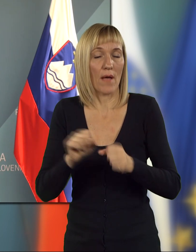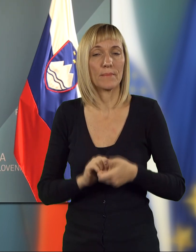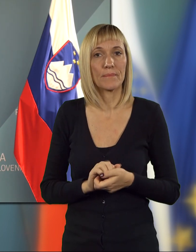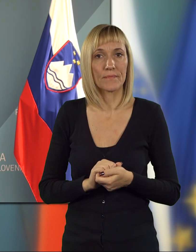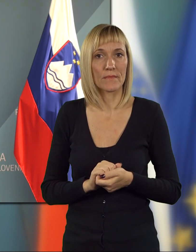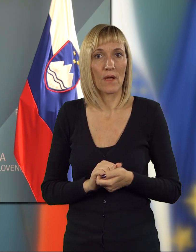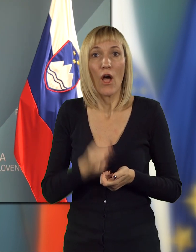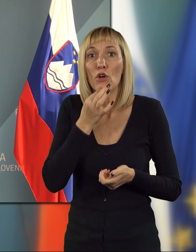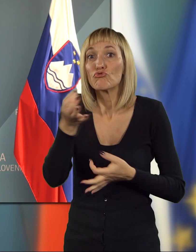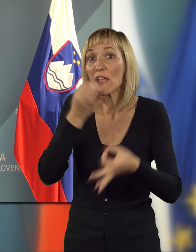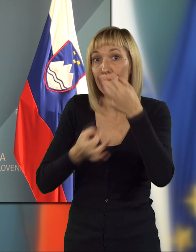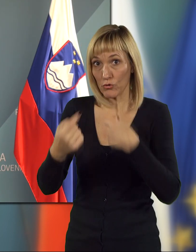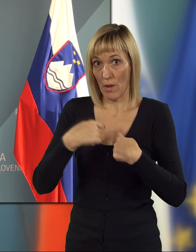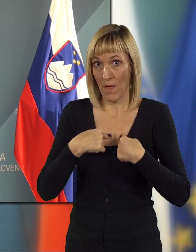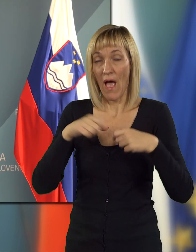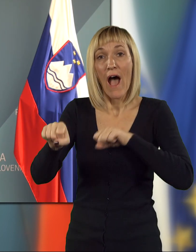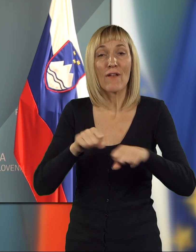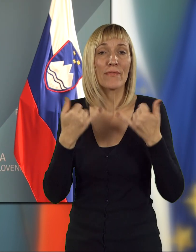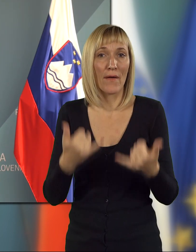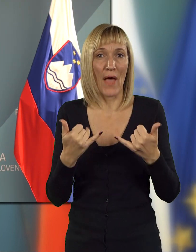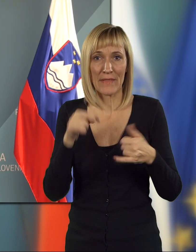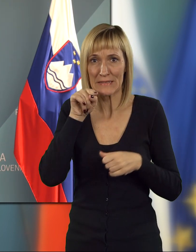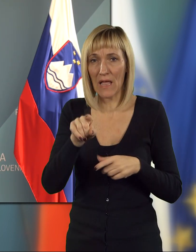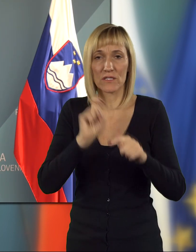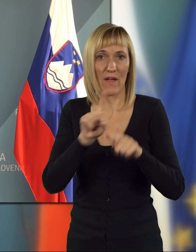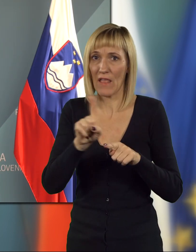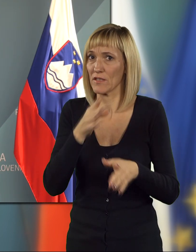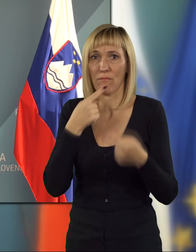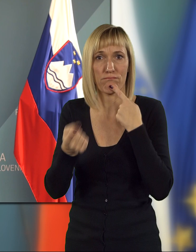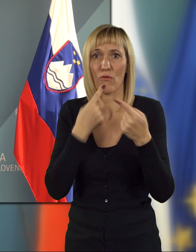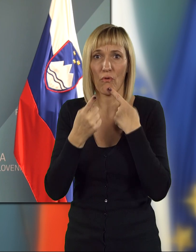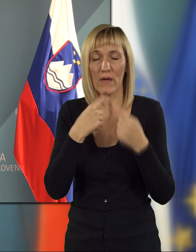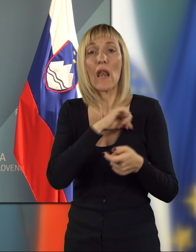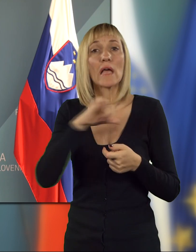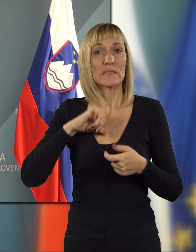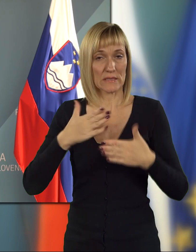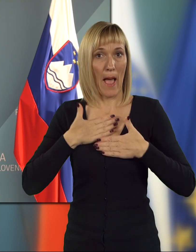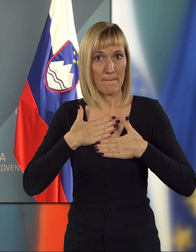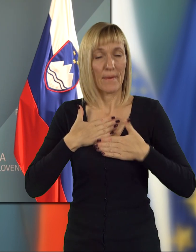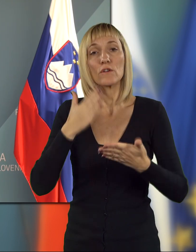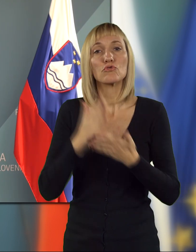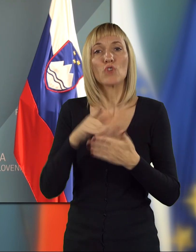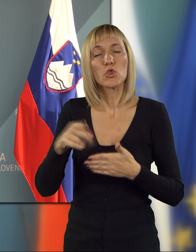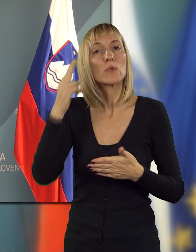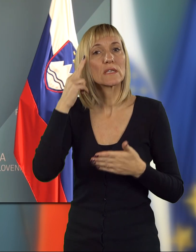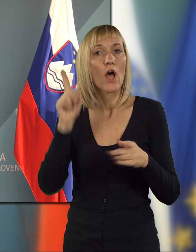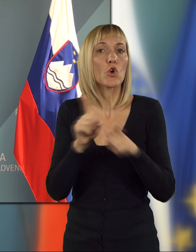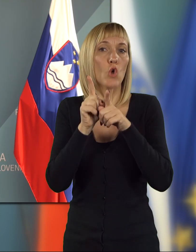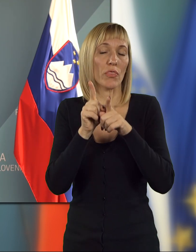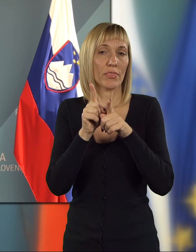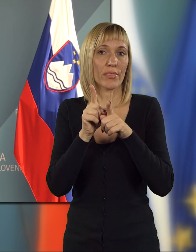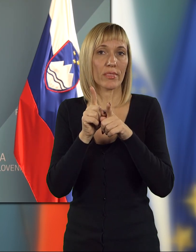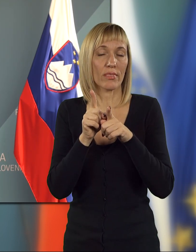vlado? Če me sprašujete, seveda na vladi danes tega nismo obravnavali. Sam sem o